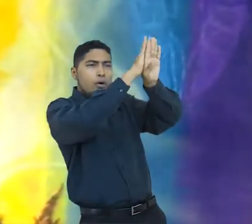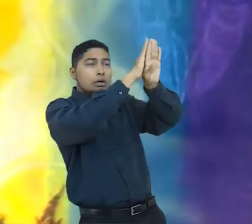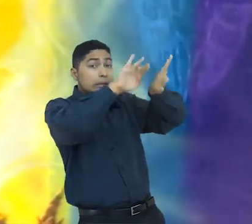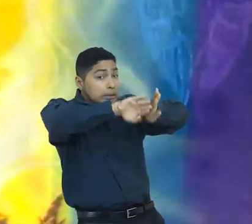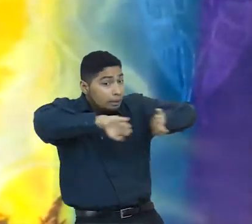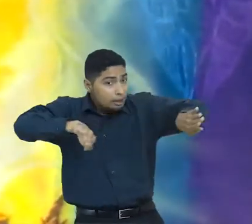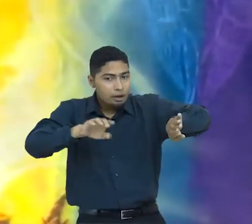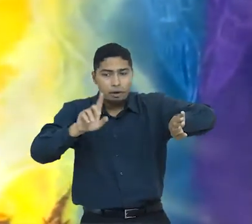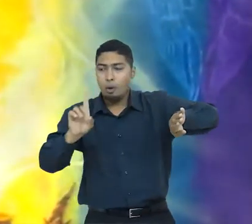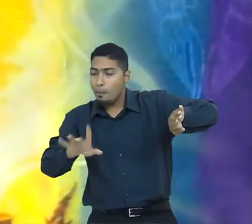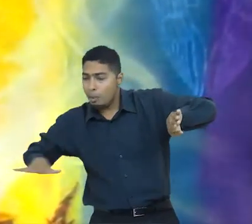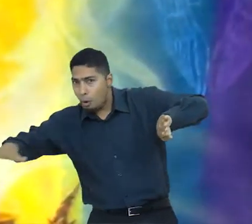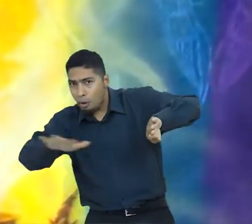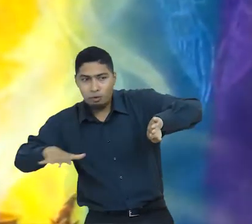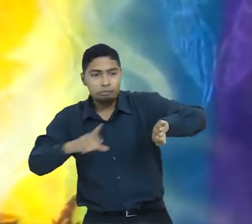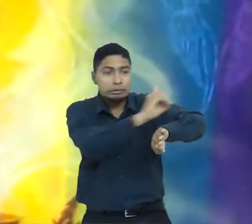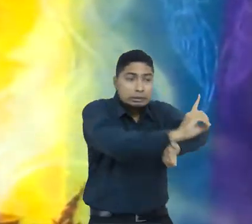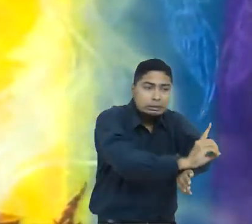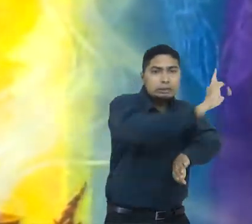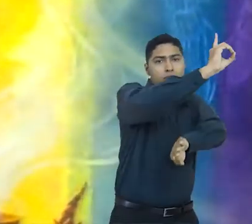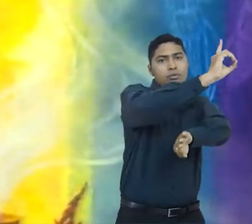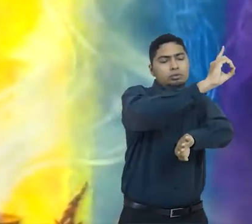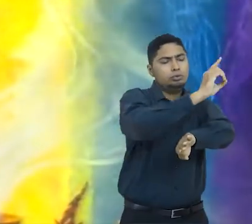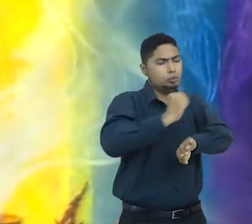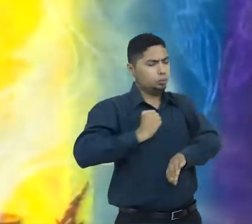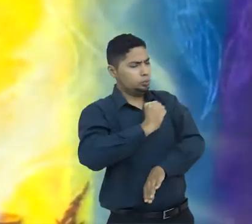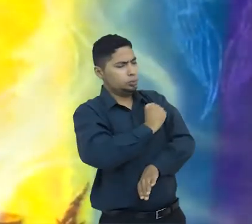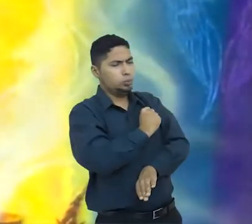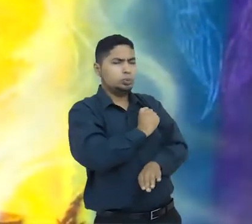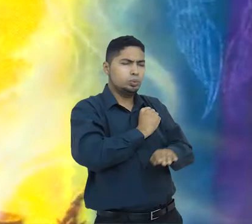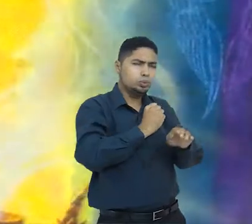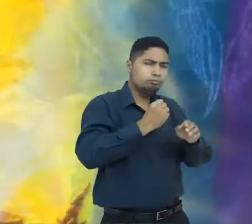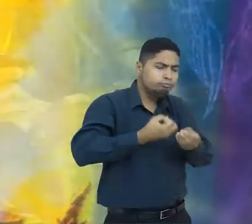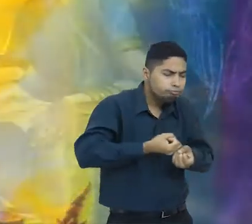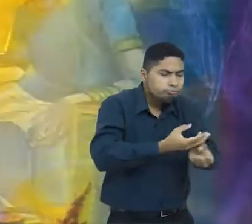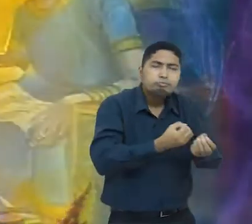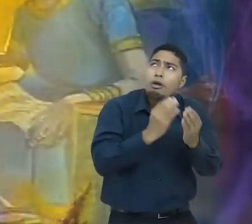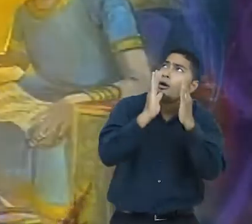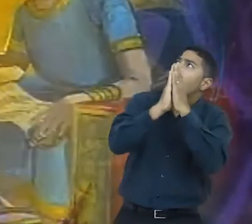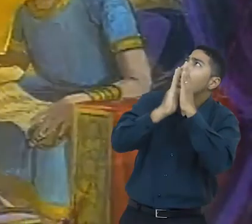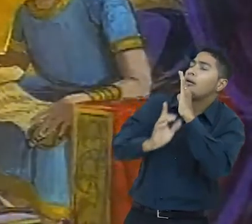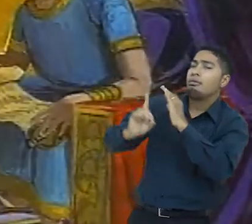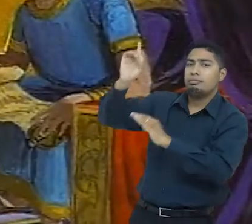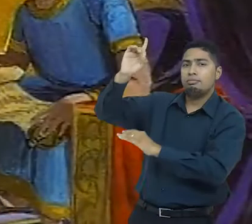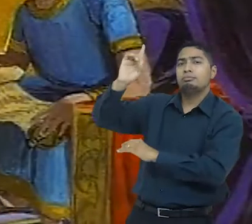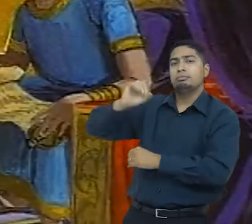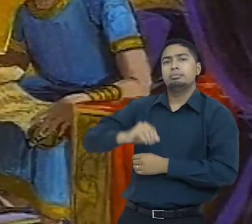Deus. Ali, o sacerdote intercedia pela nação junto a Deus. Depois de muitos anos, os